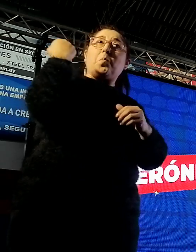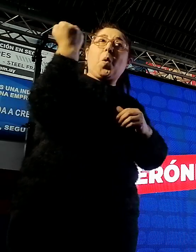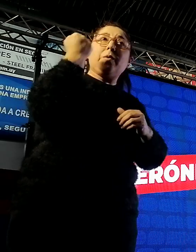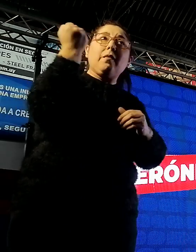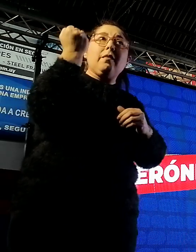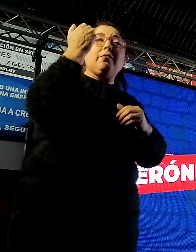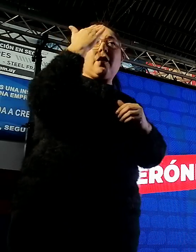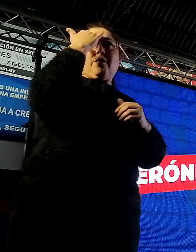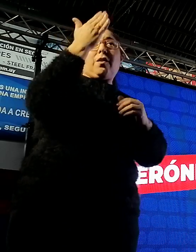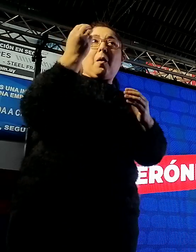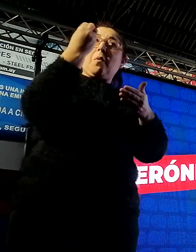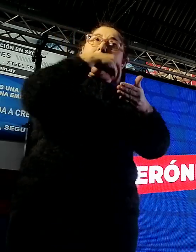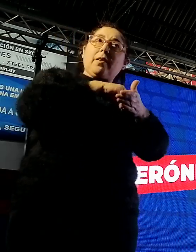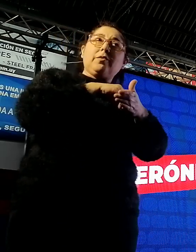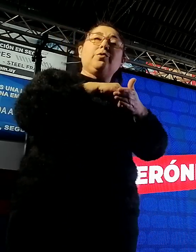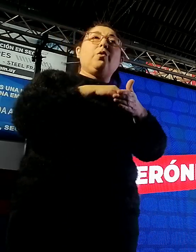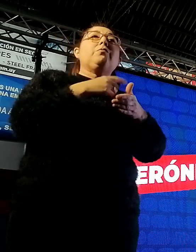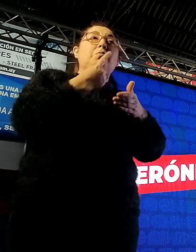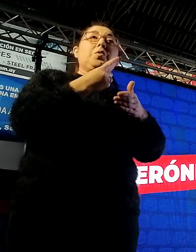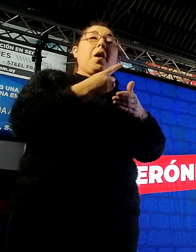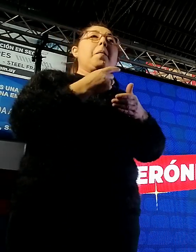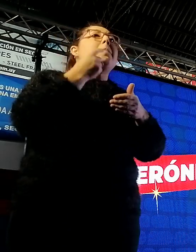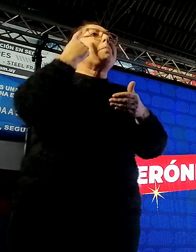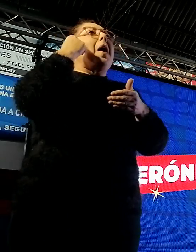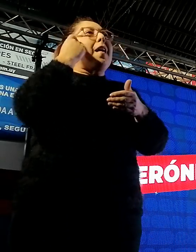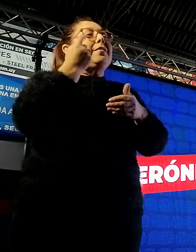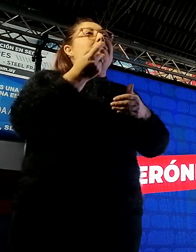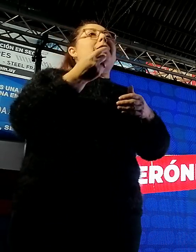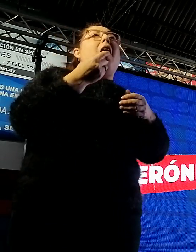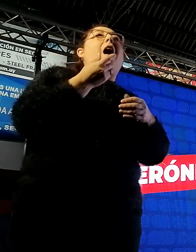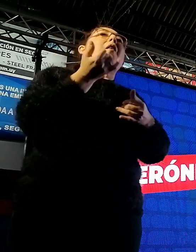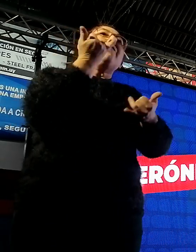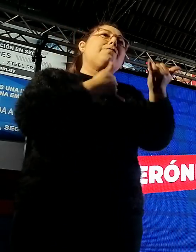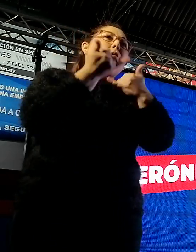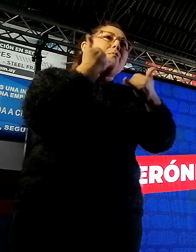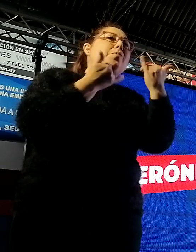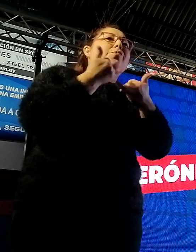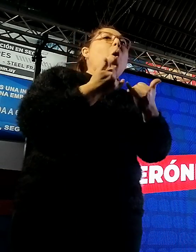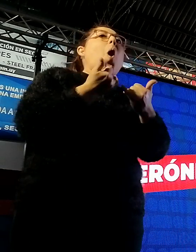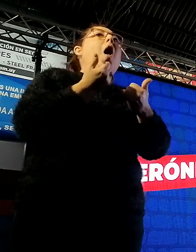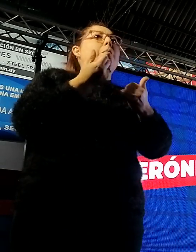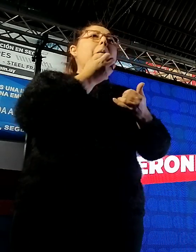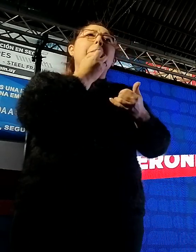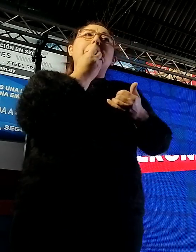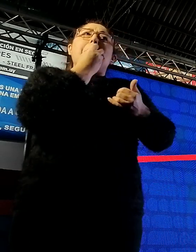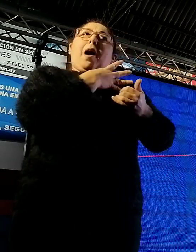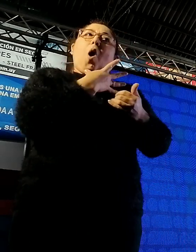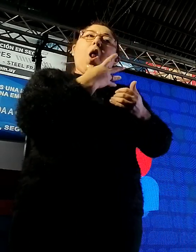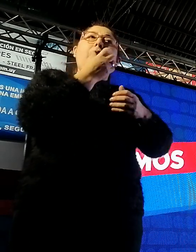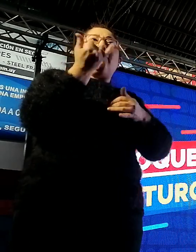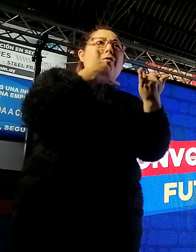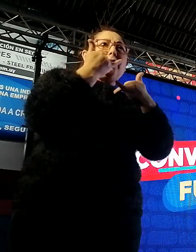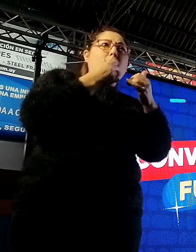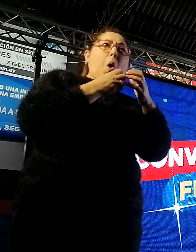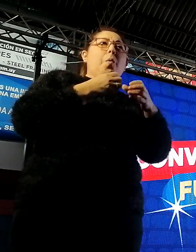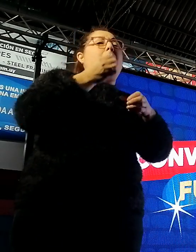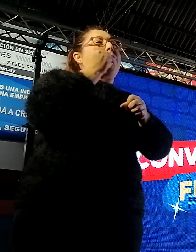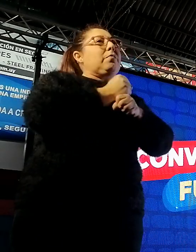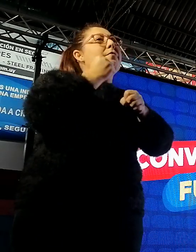Frente Amplio Sus aportes técnicos y políticos nutren nuestra acción política diaria El Frente Amplio